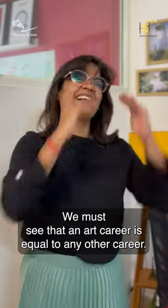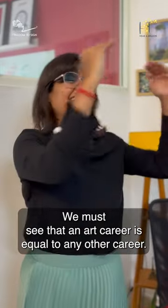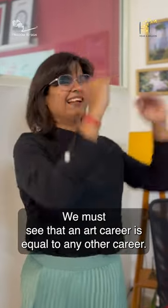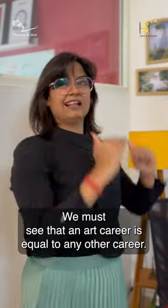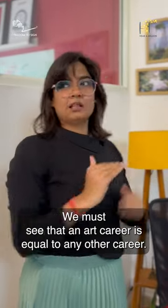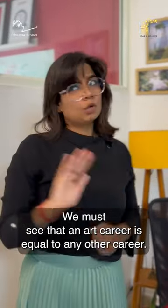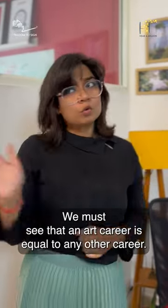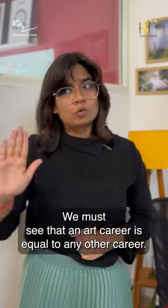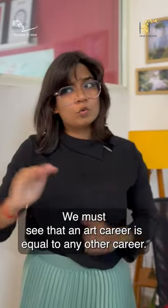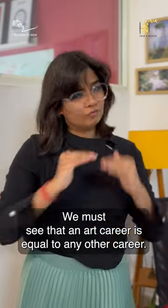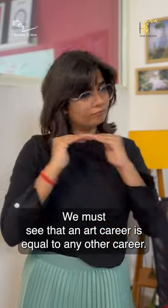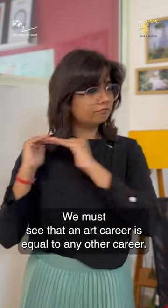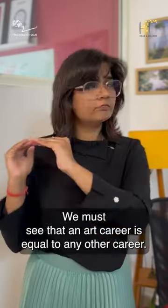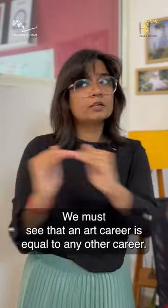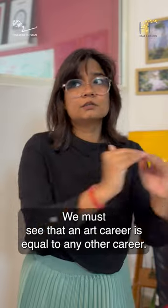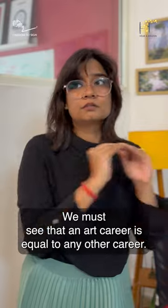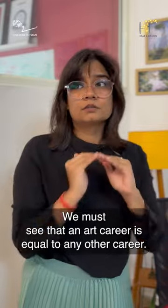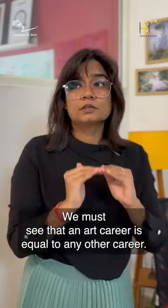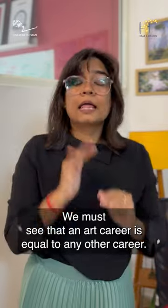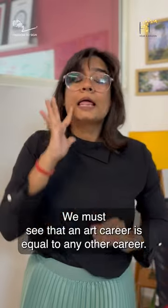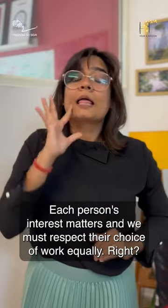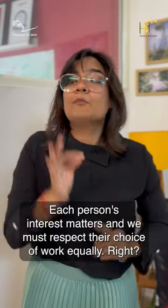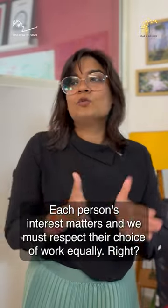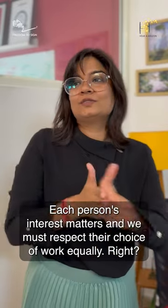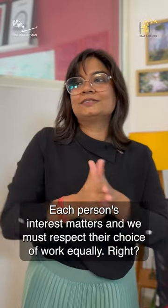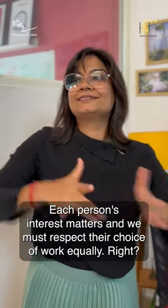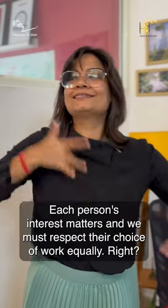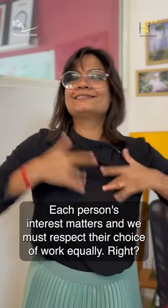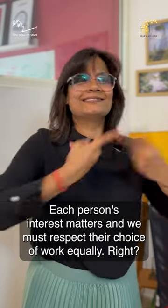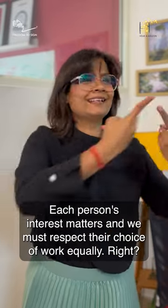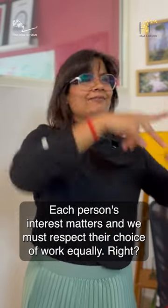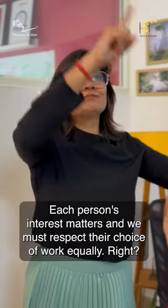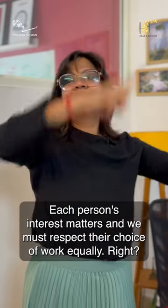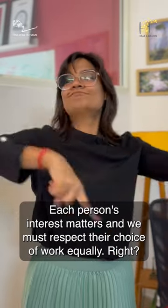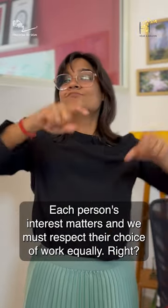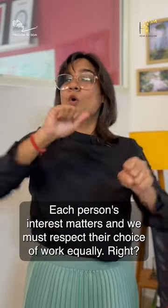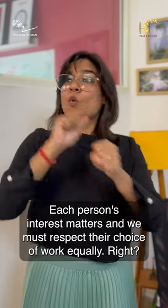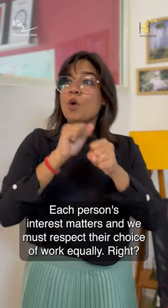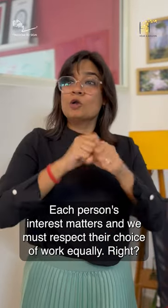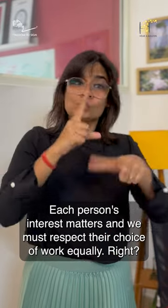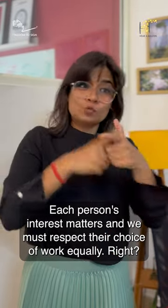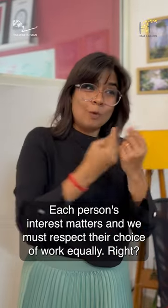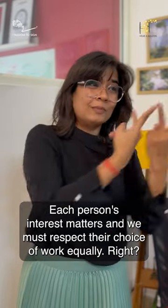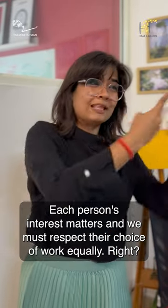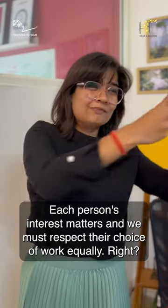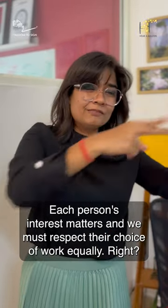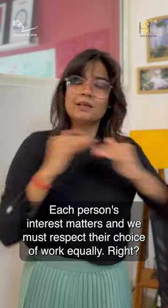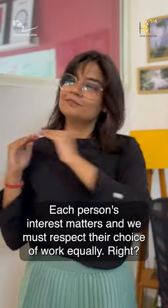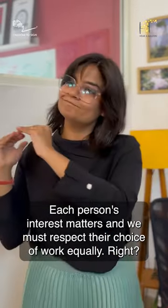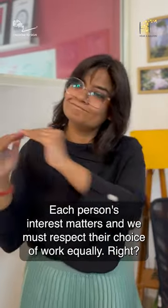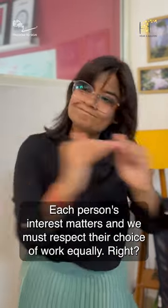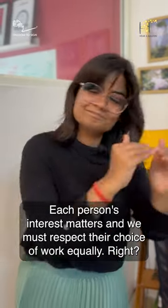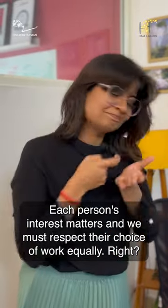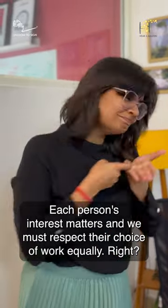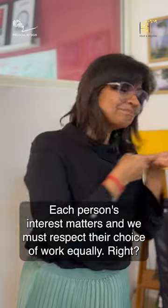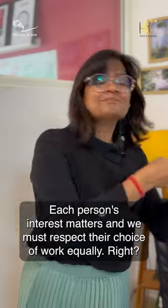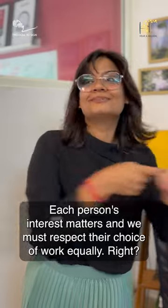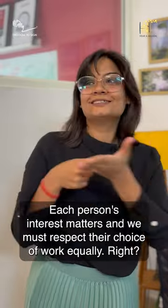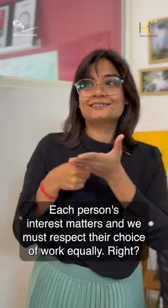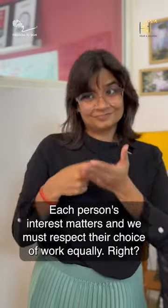किसी भी करियर के बराबर है हर एक व्यक्ति की दिलचस्पी मायने रखती है और हमें उनके काम की पसंद का समान रूप से